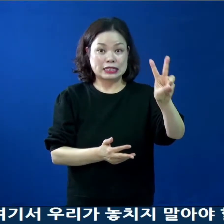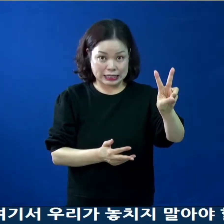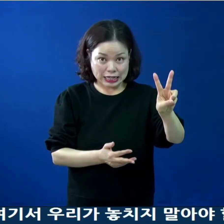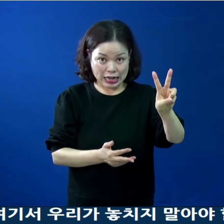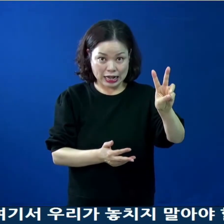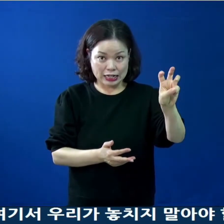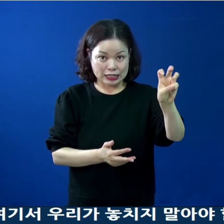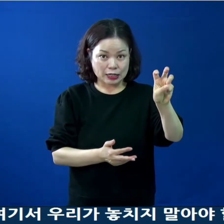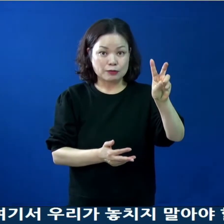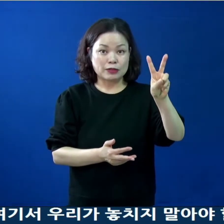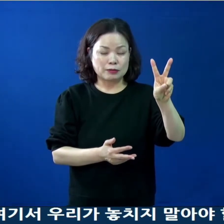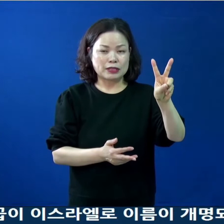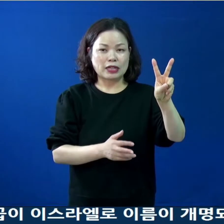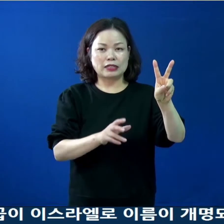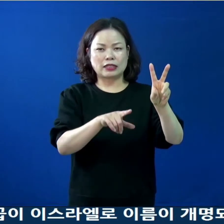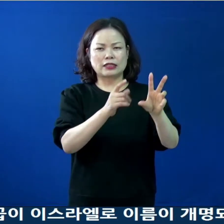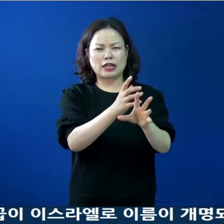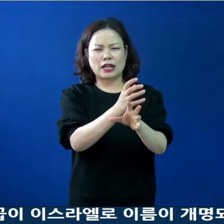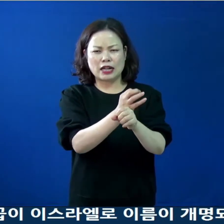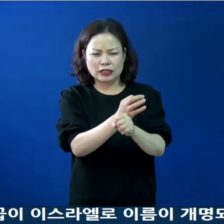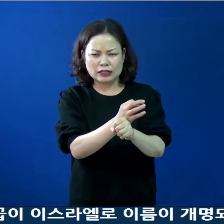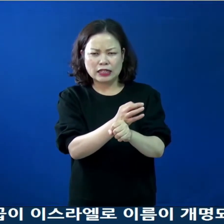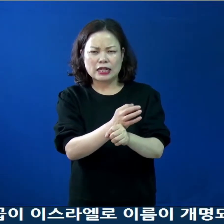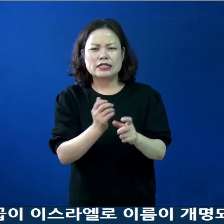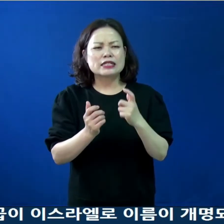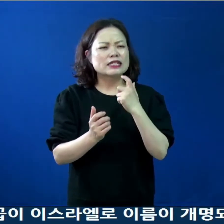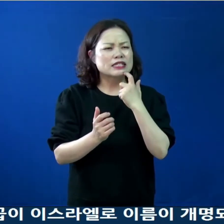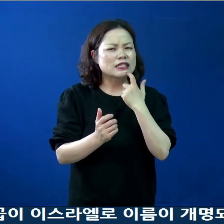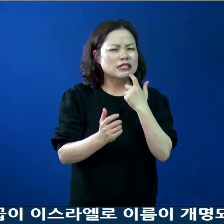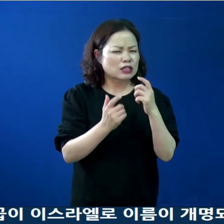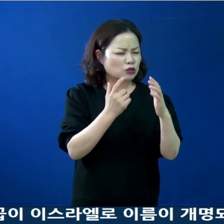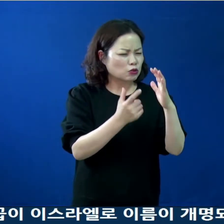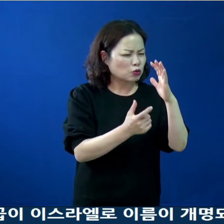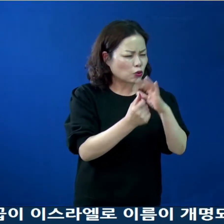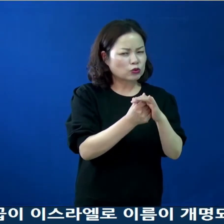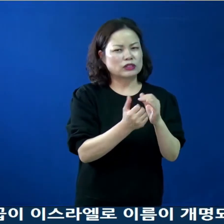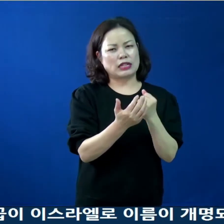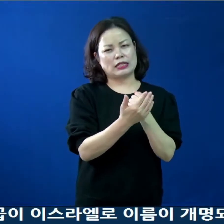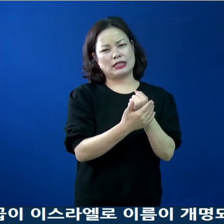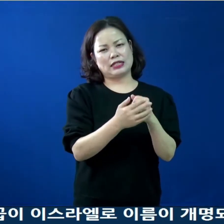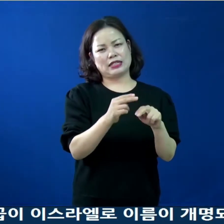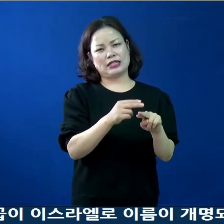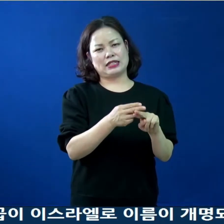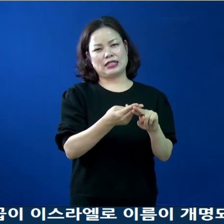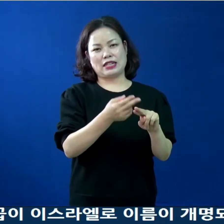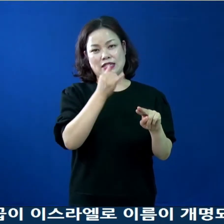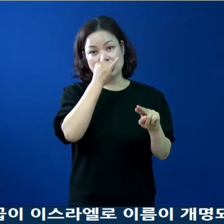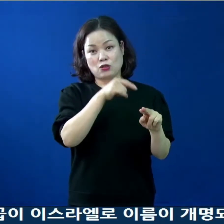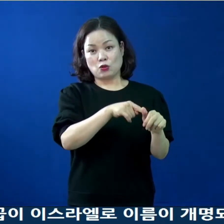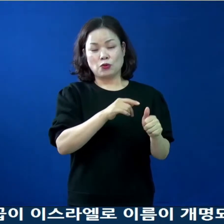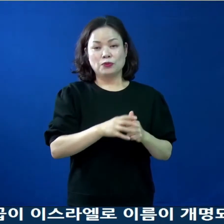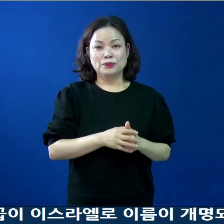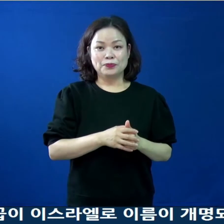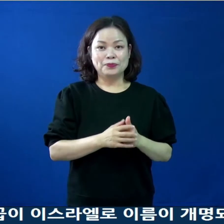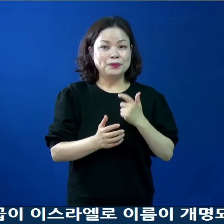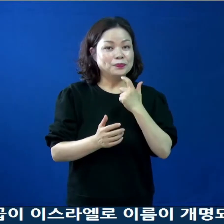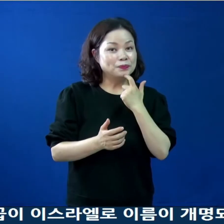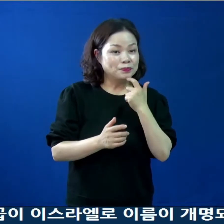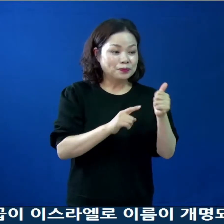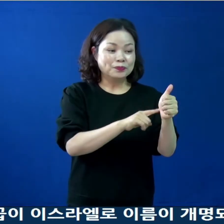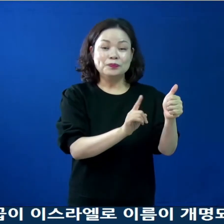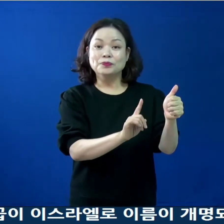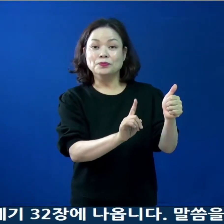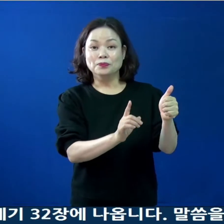됩니다. 찾아가진 않지만 여러분, 이 야곱은 아주 독특한 은사가 있는 사람입니다. 독특한 은사. 어떤 은사가